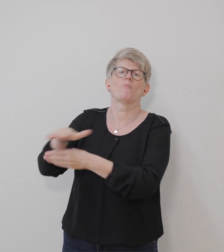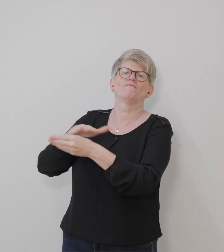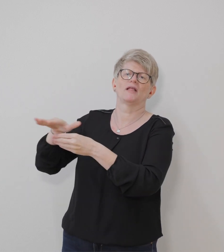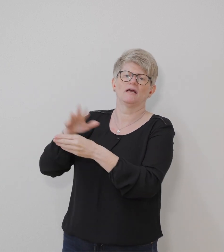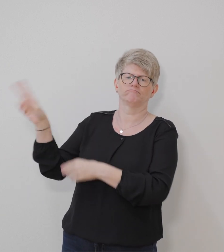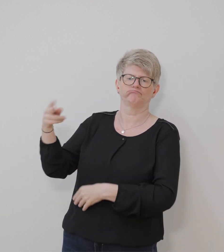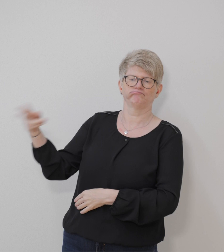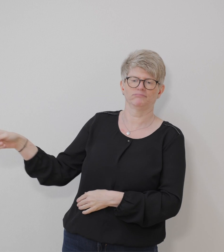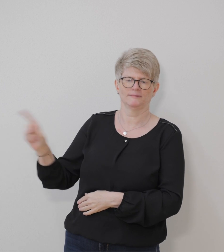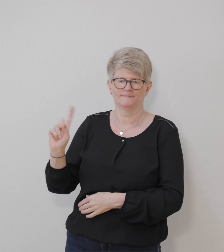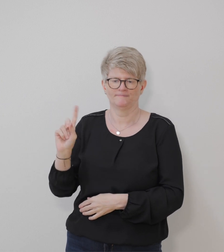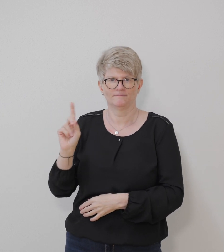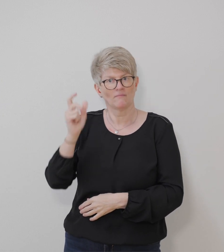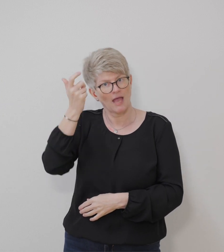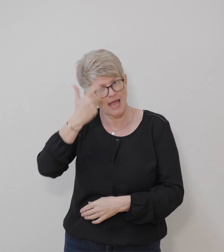Leidensweg Jesu.